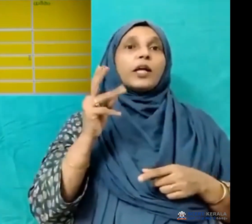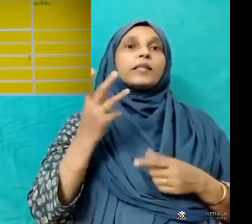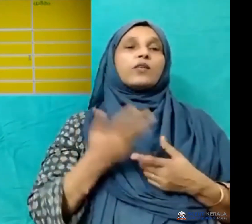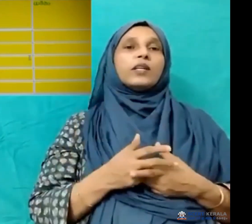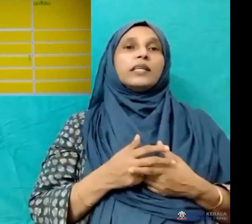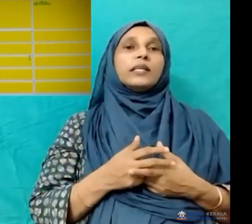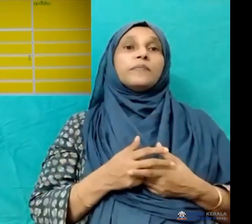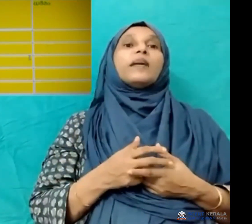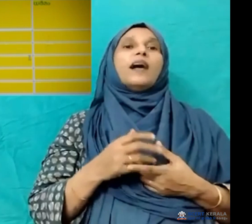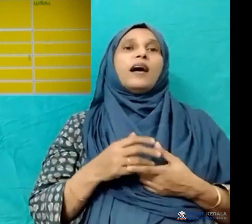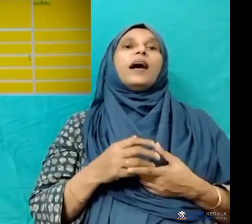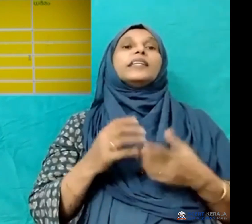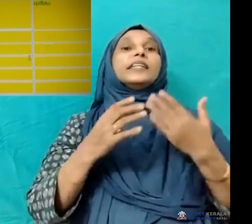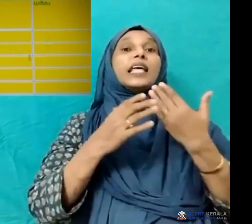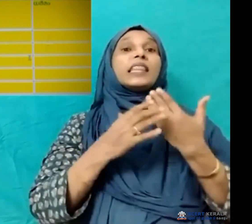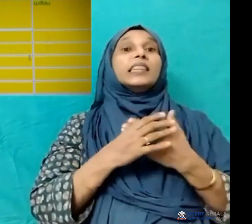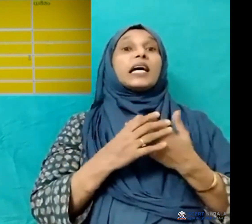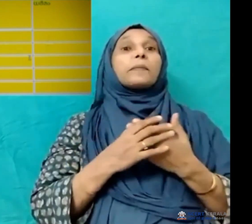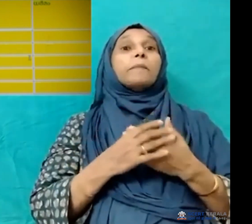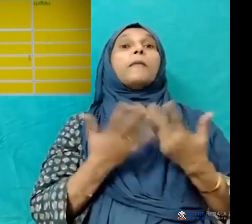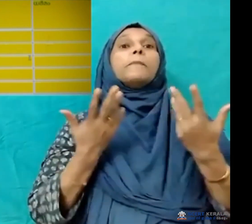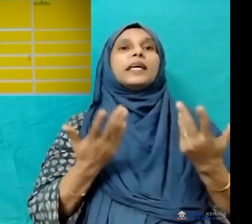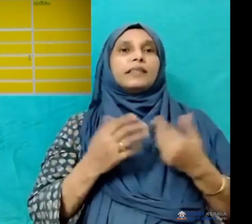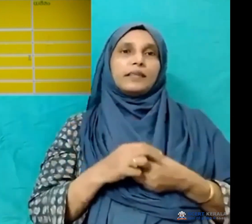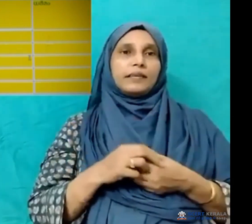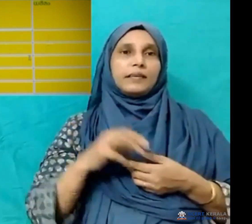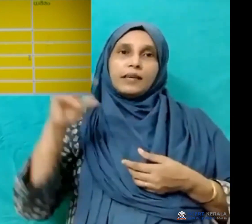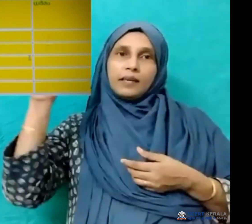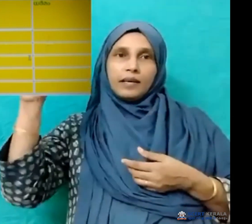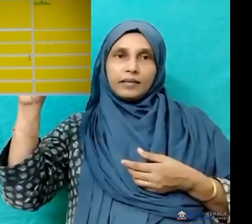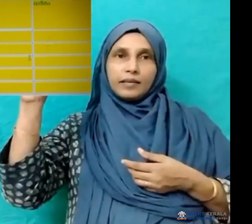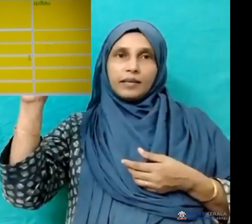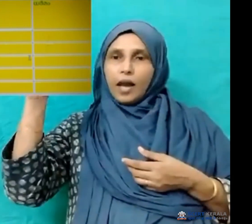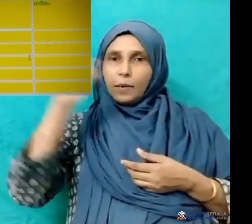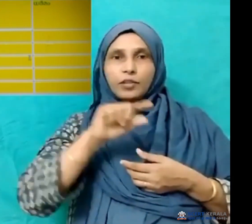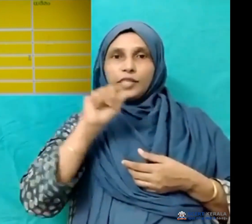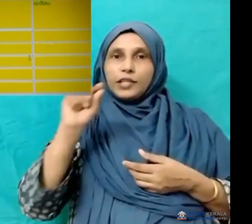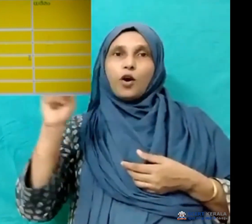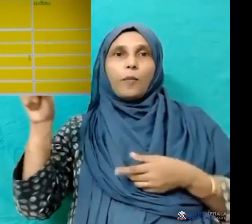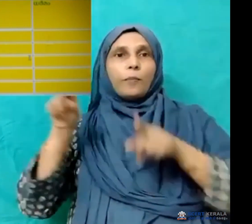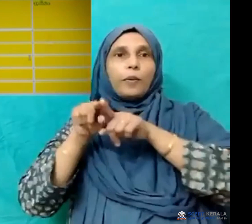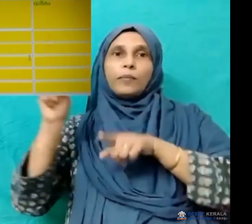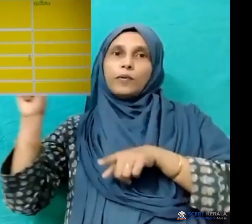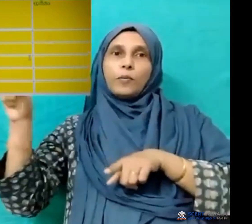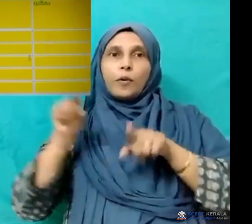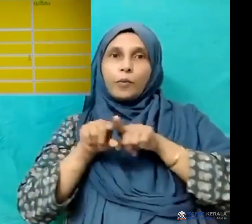3 കോളത്തില്? അതിന്റെ ധർമ്മം എന്ത്? അപ്പൊ അത് ഇതിന്റെ